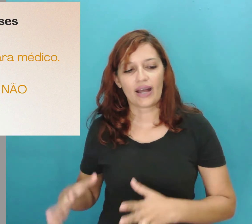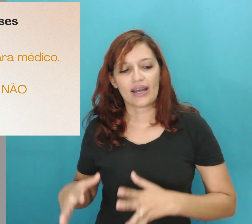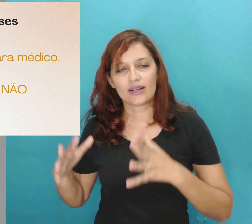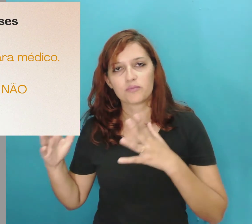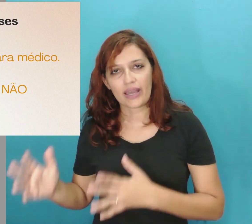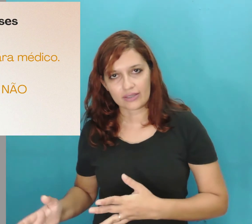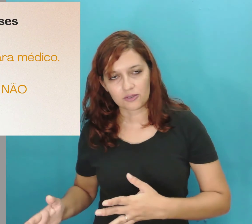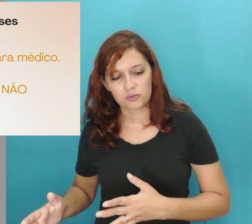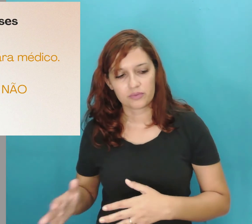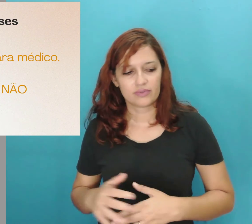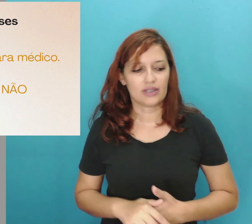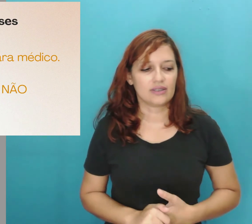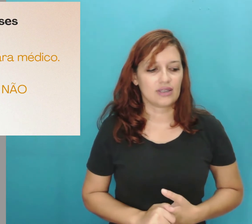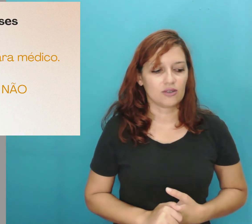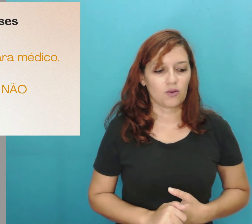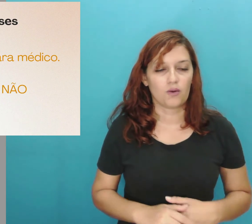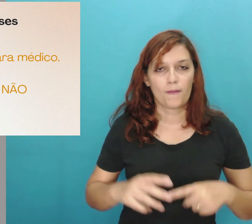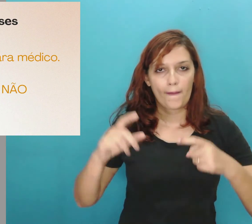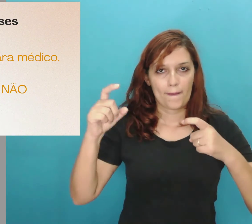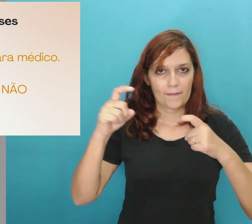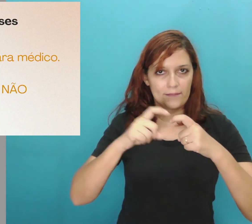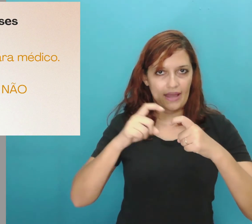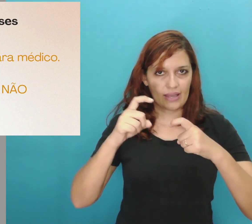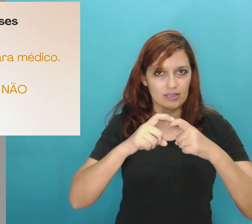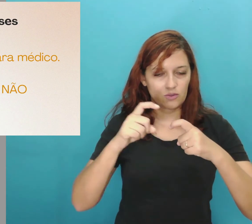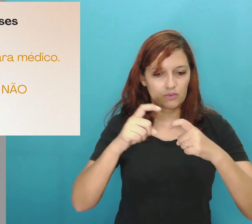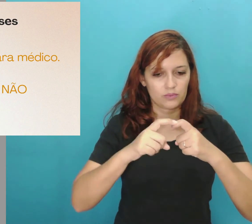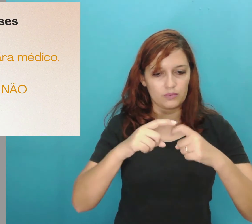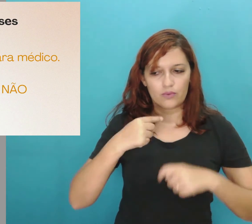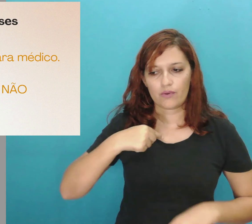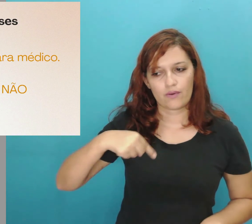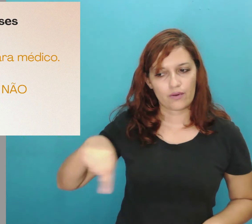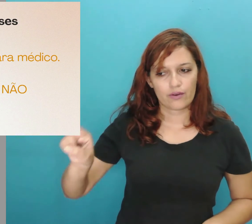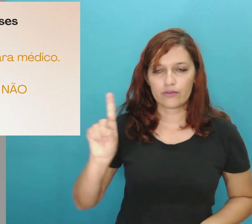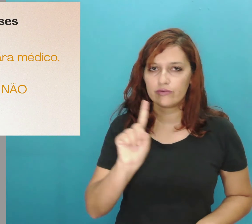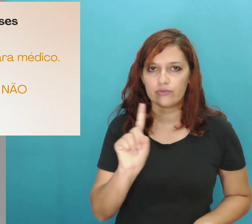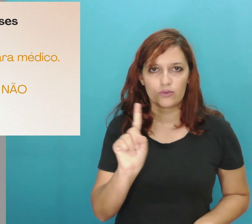para o médico. Então, ó, médico, vou não.